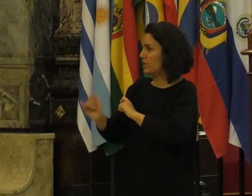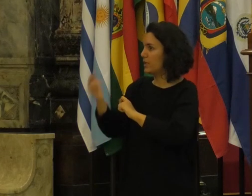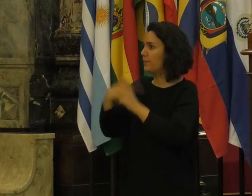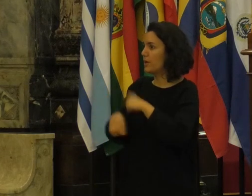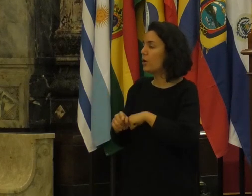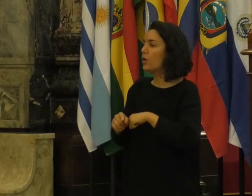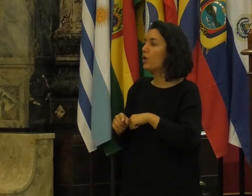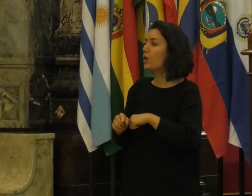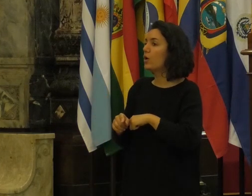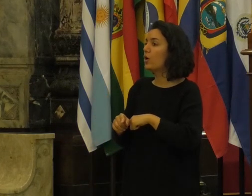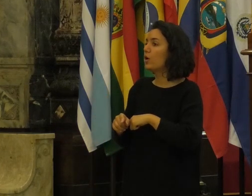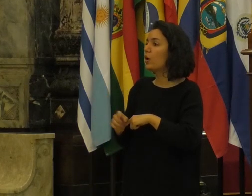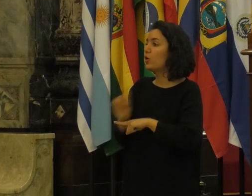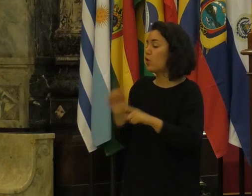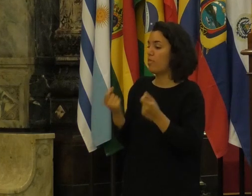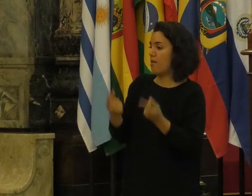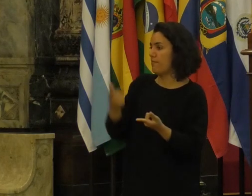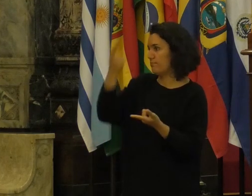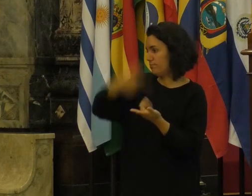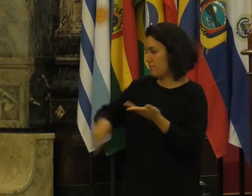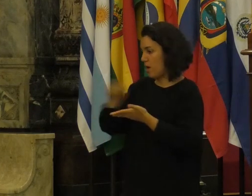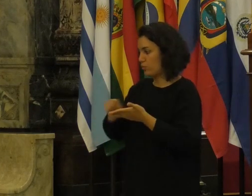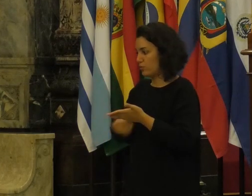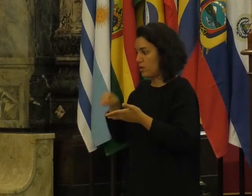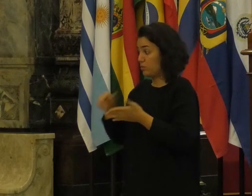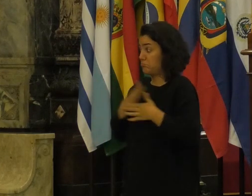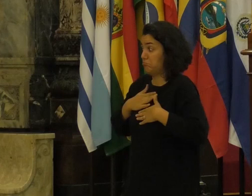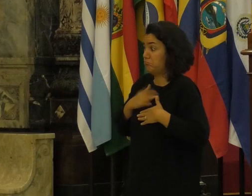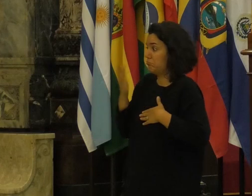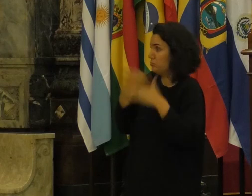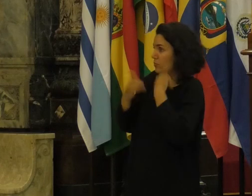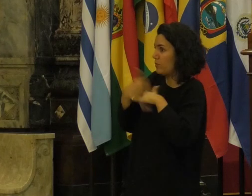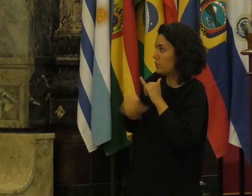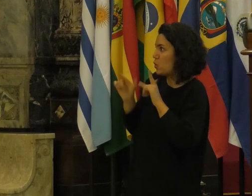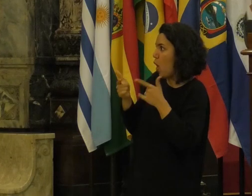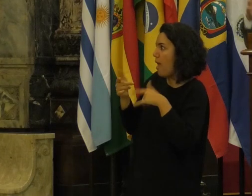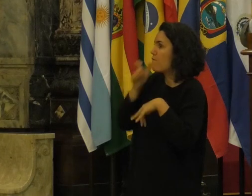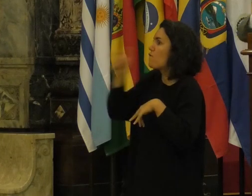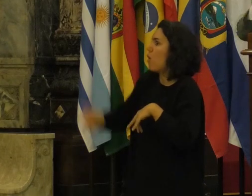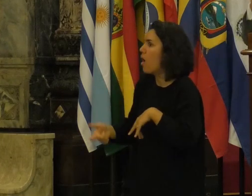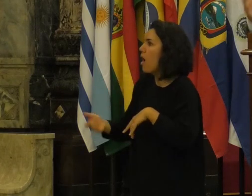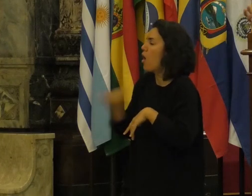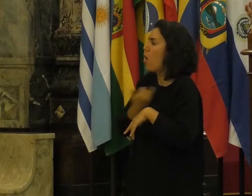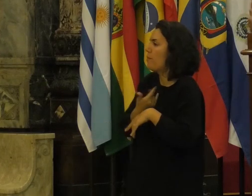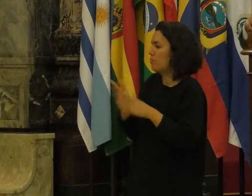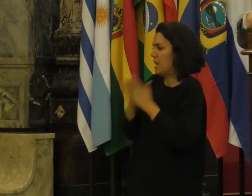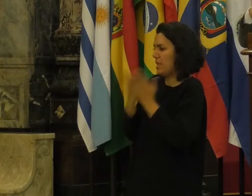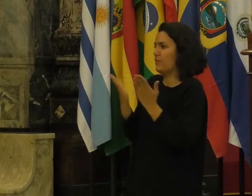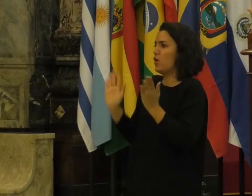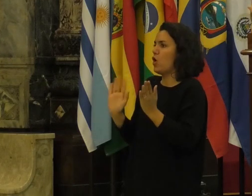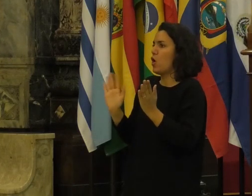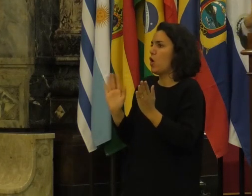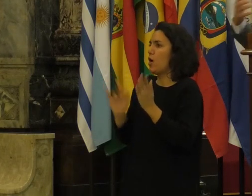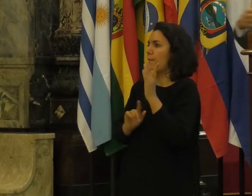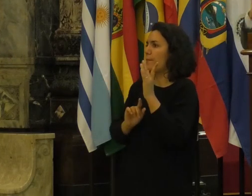si bien no aportan estos autores, a mi juicio, mucha información de respaldo, un libro de estos que está preparado para que